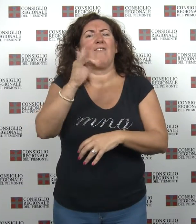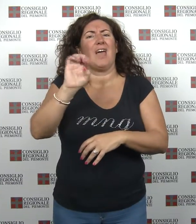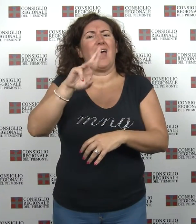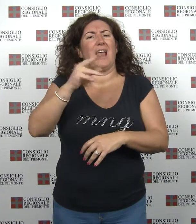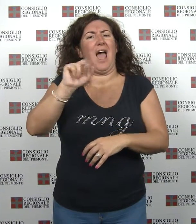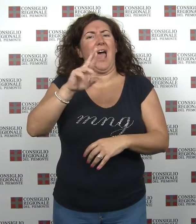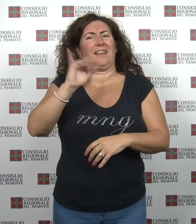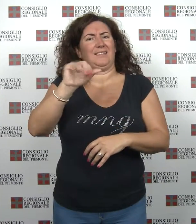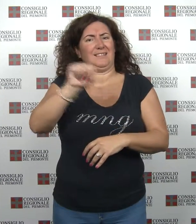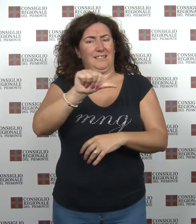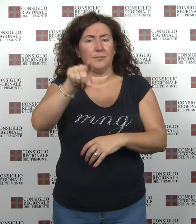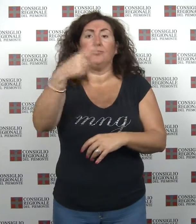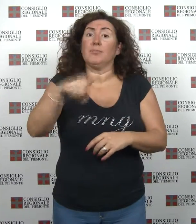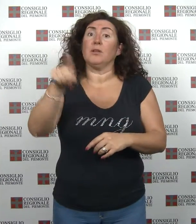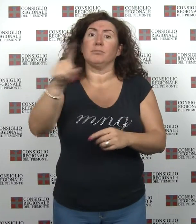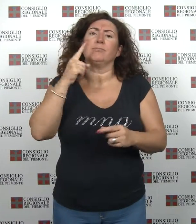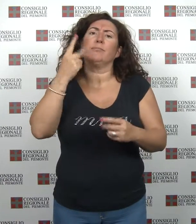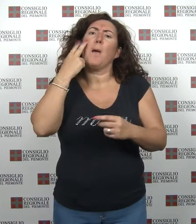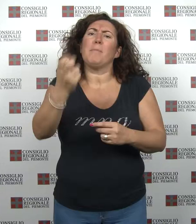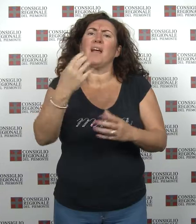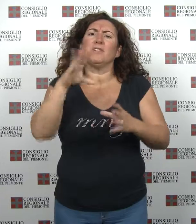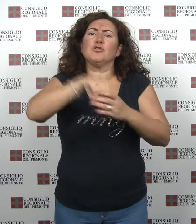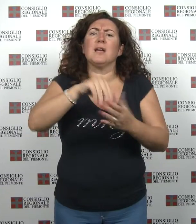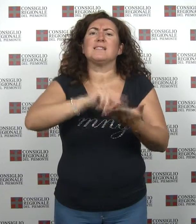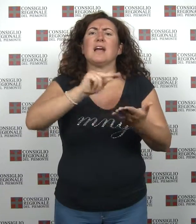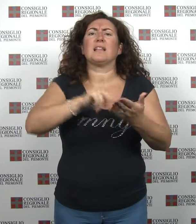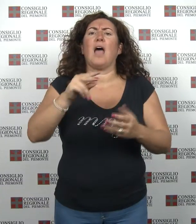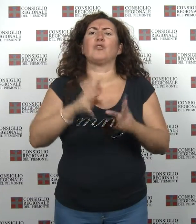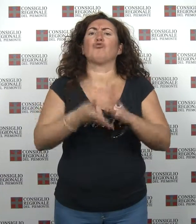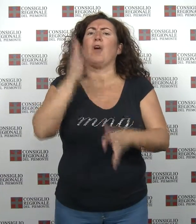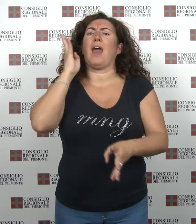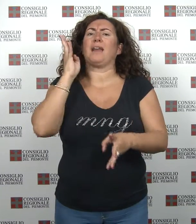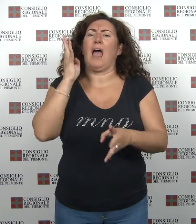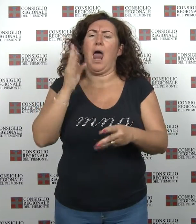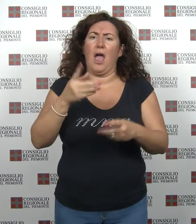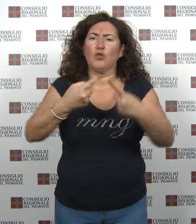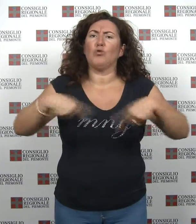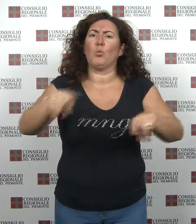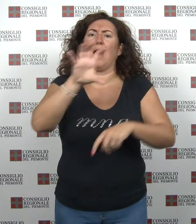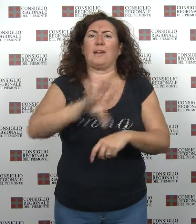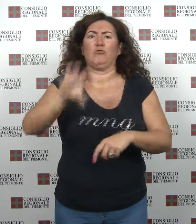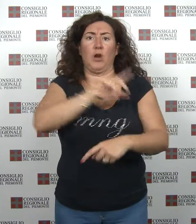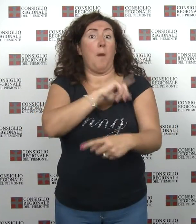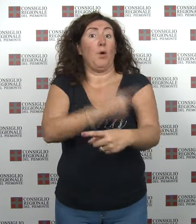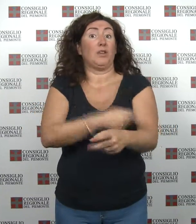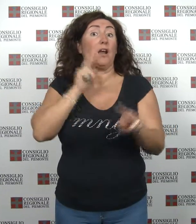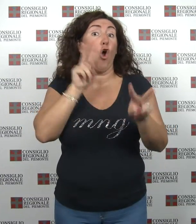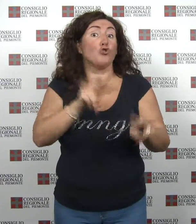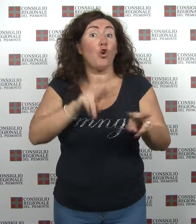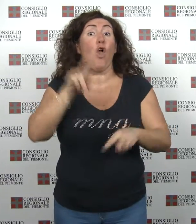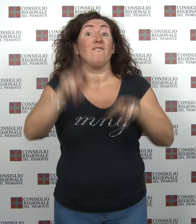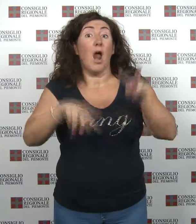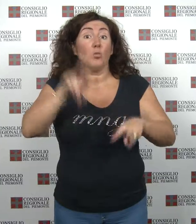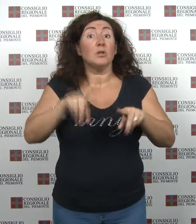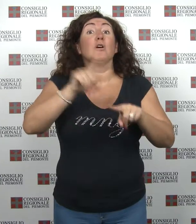anche l'introduzione della figura del segretario generale della Giunta regionale, con potere di controllo, valutazione e anche sostitutivi